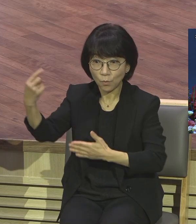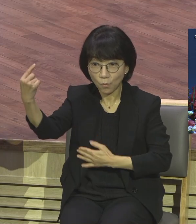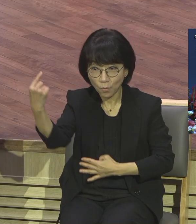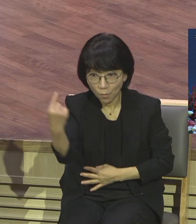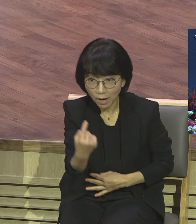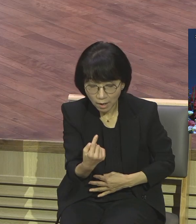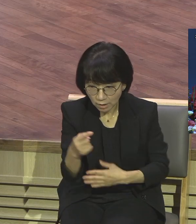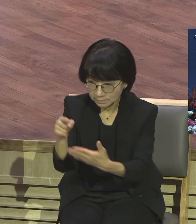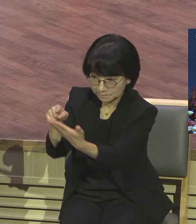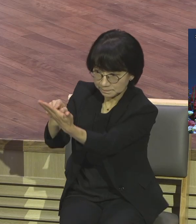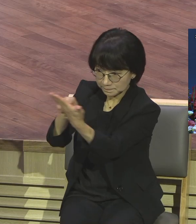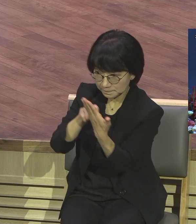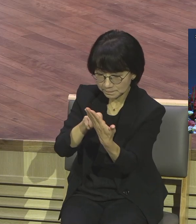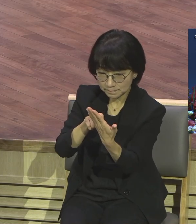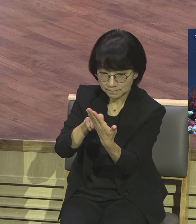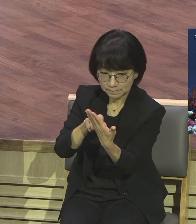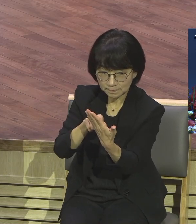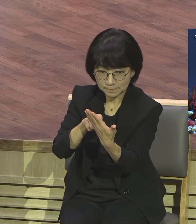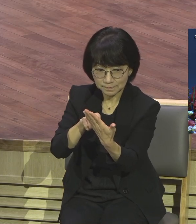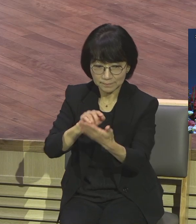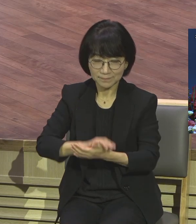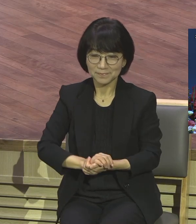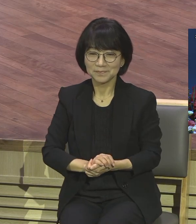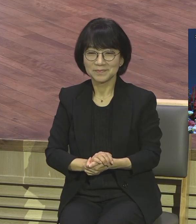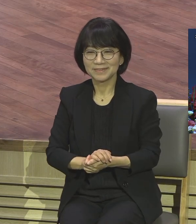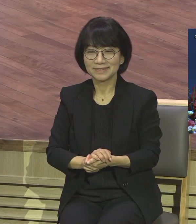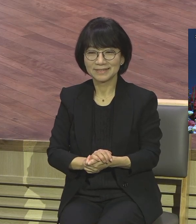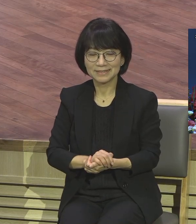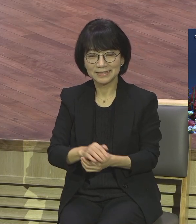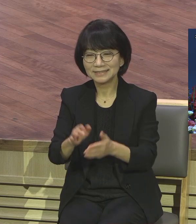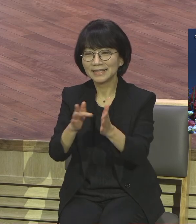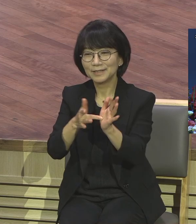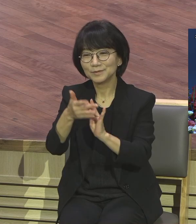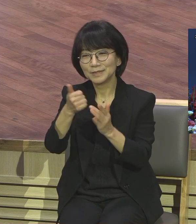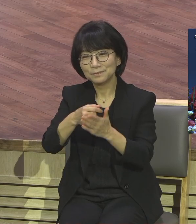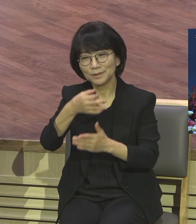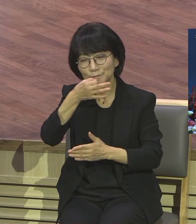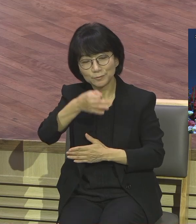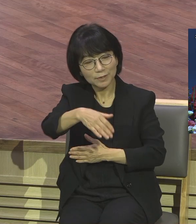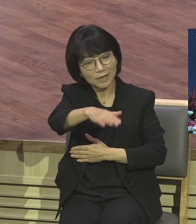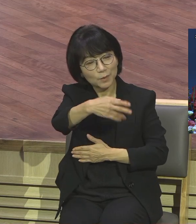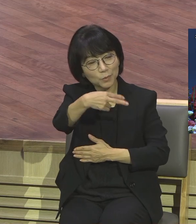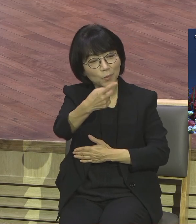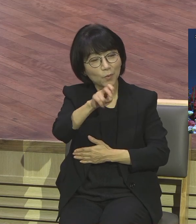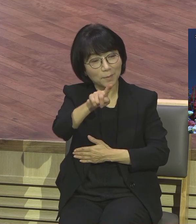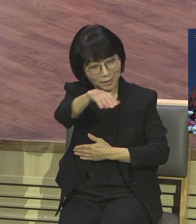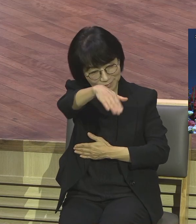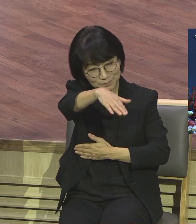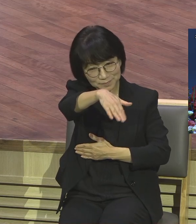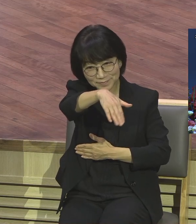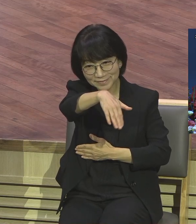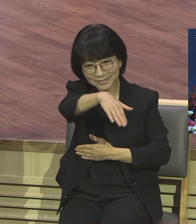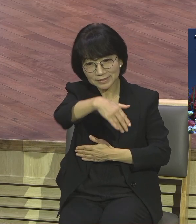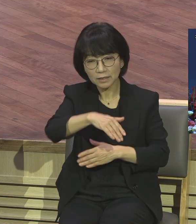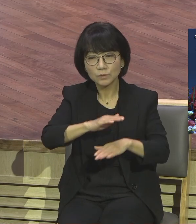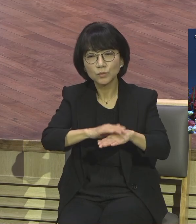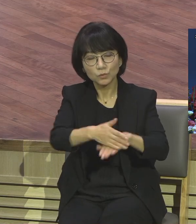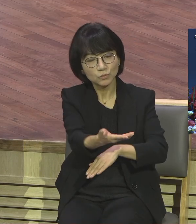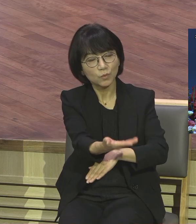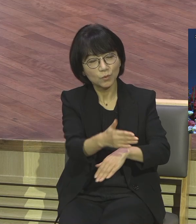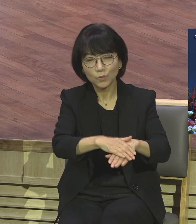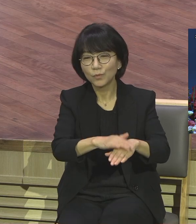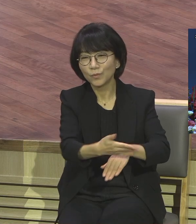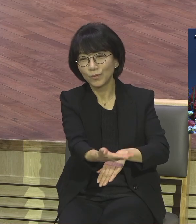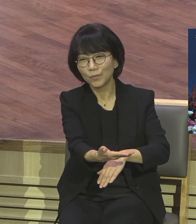또다시 제자들에게 그렇게 찾아오십니다. 그리고 나서 도마에게 도마 일로 와봐. 너 손가락을